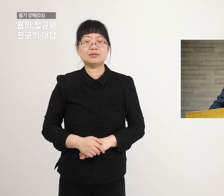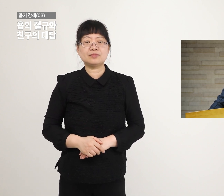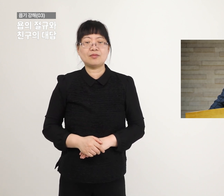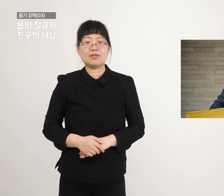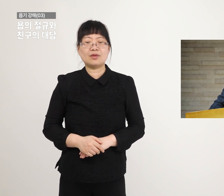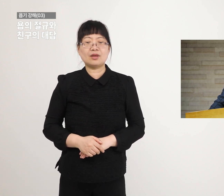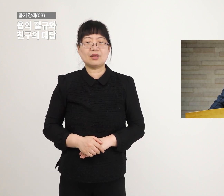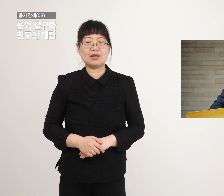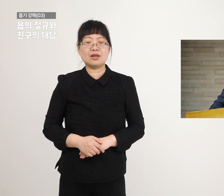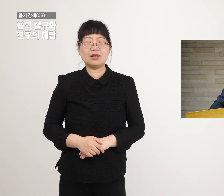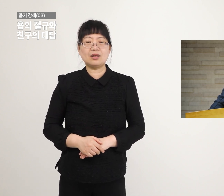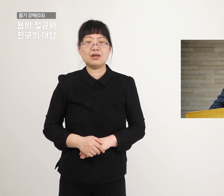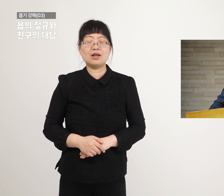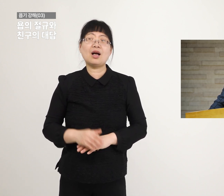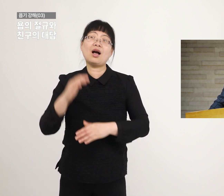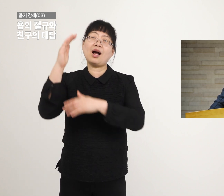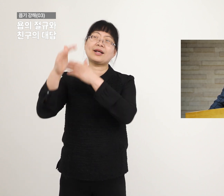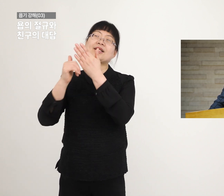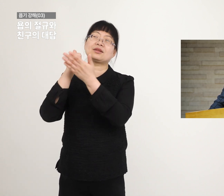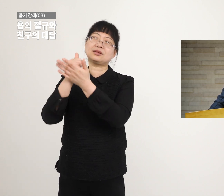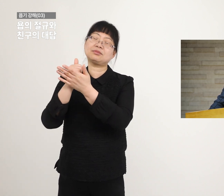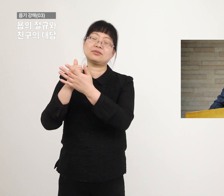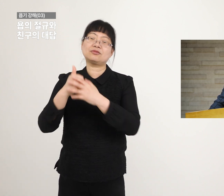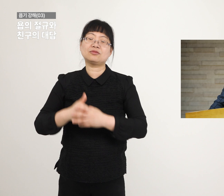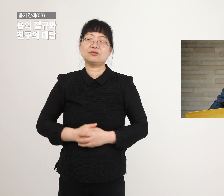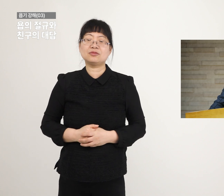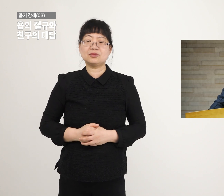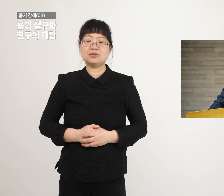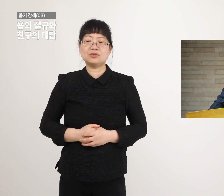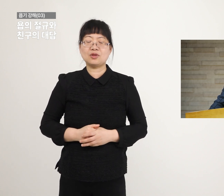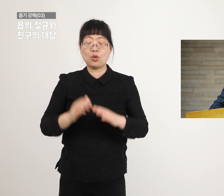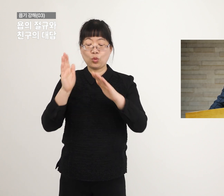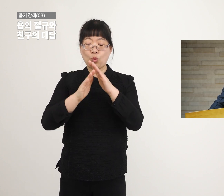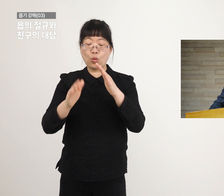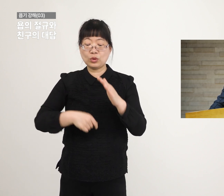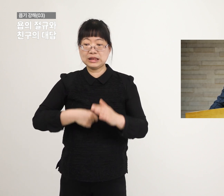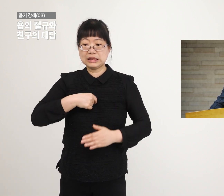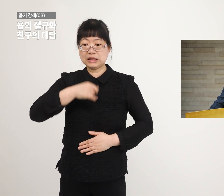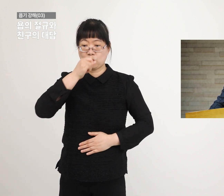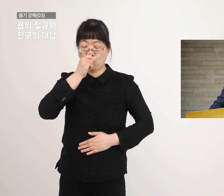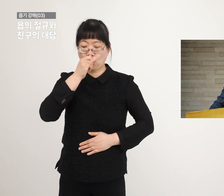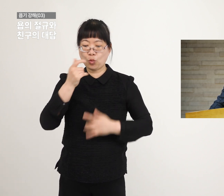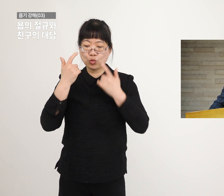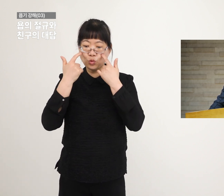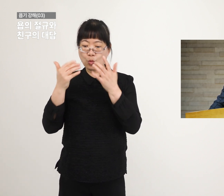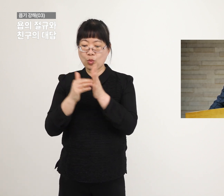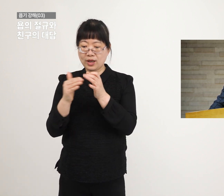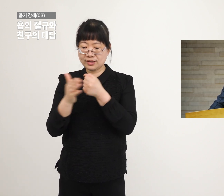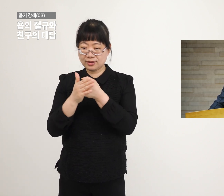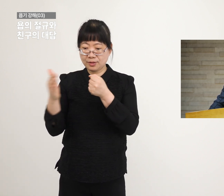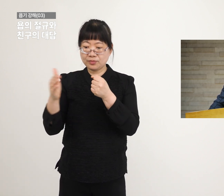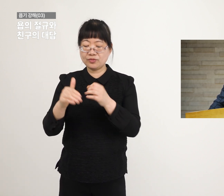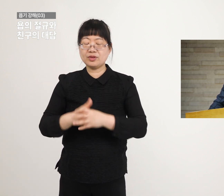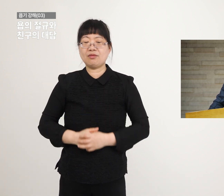그러니까 하나님은 공의롭고 정확한 분이니까